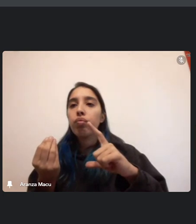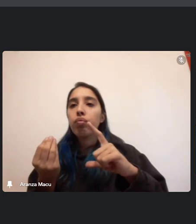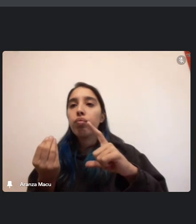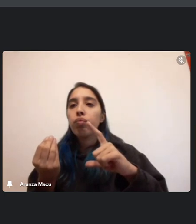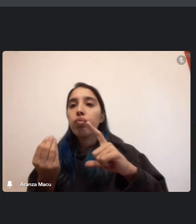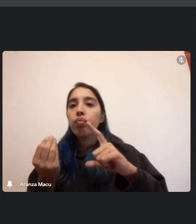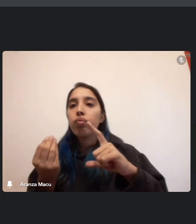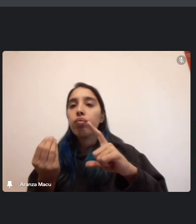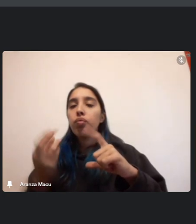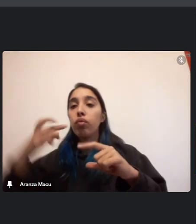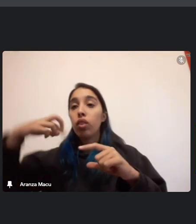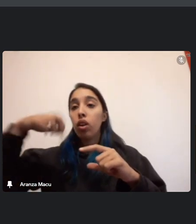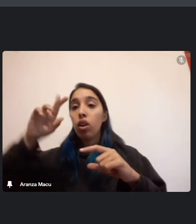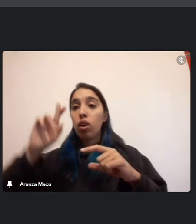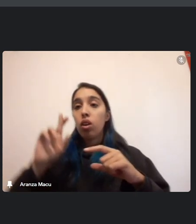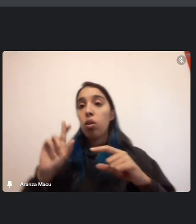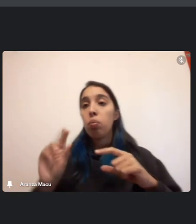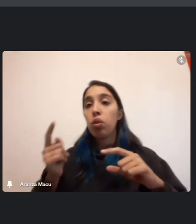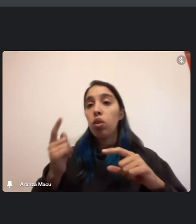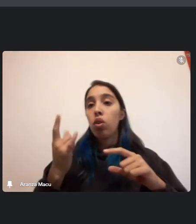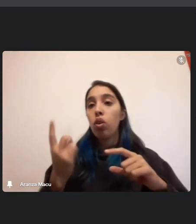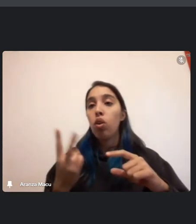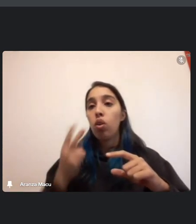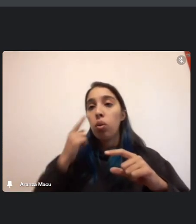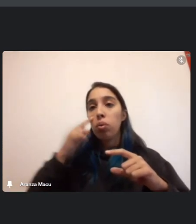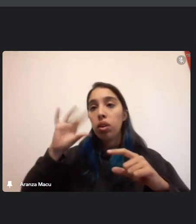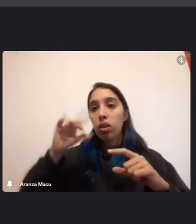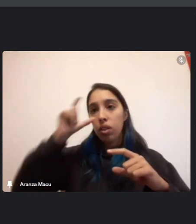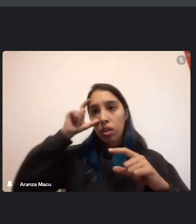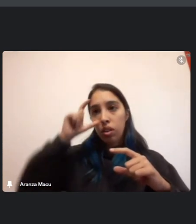Provide Provide es un criteria. verbo.